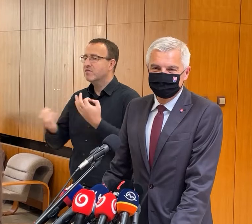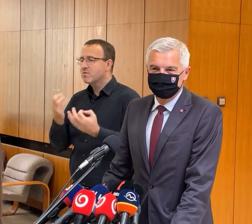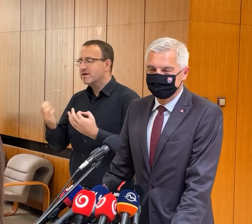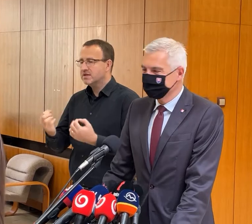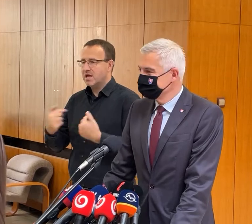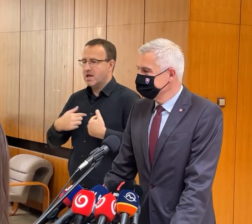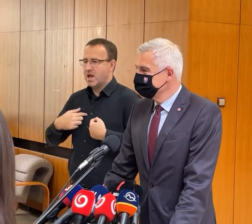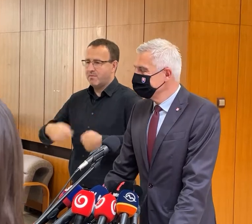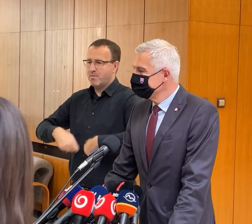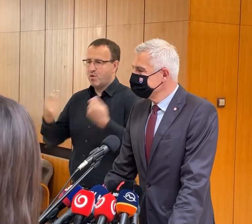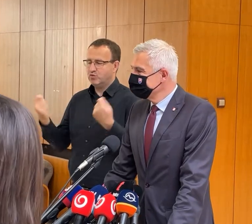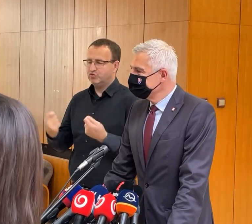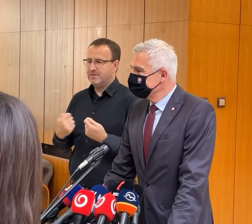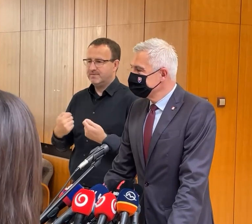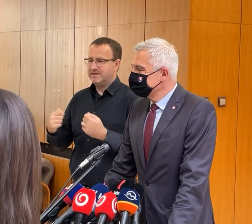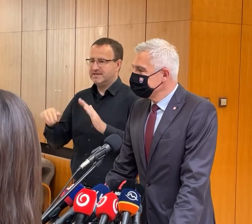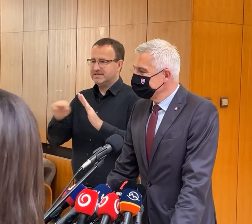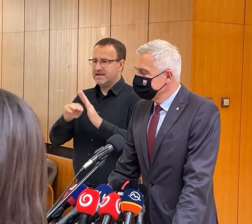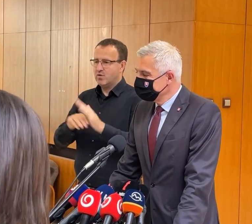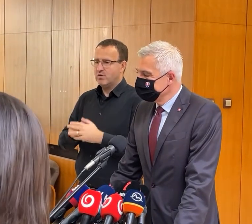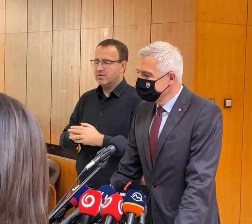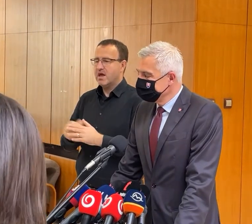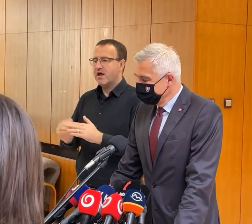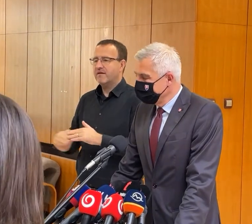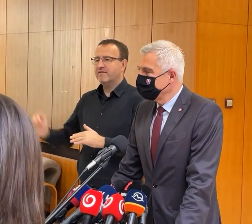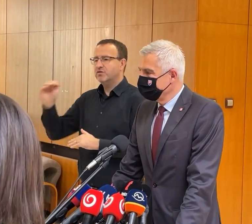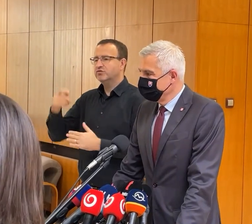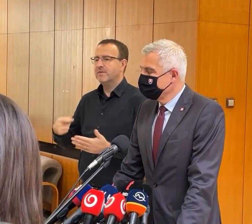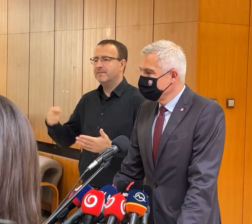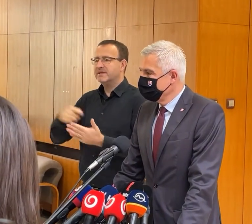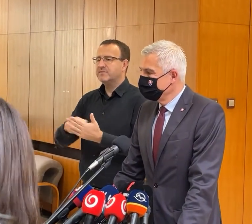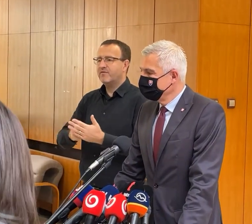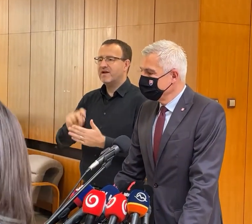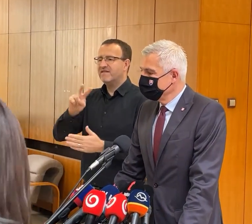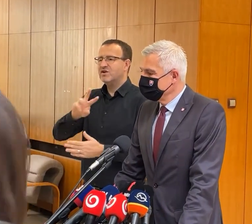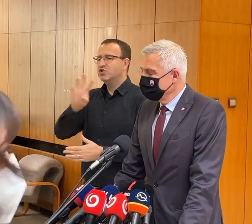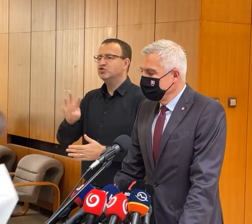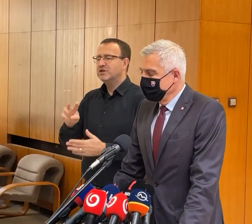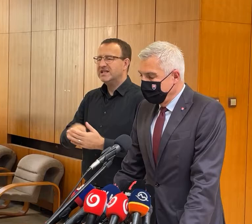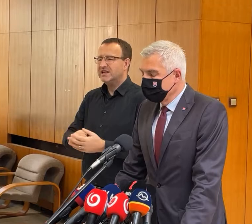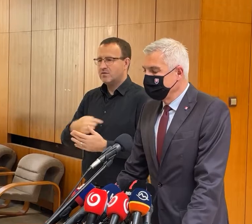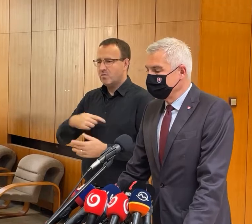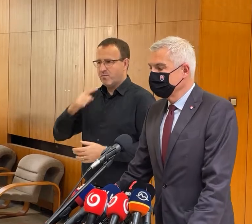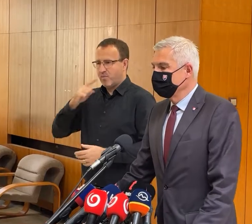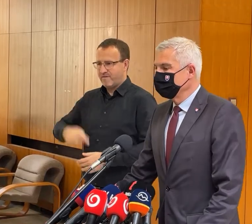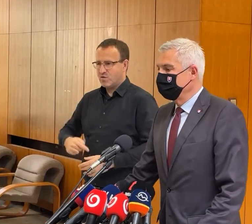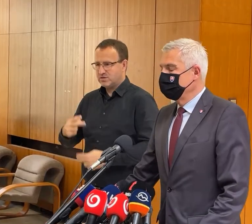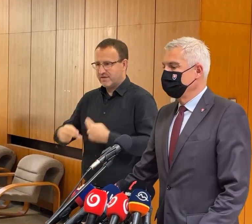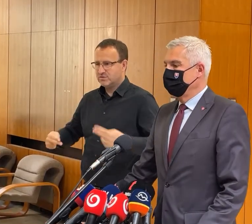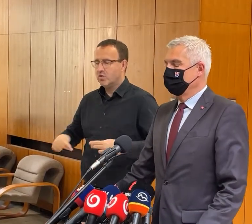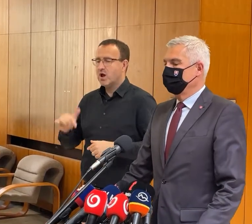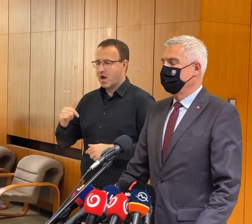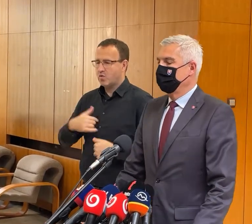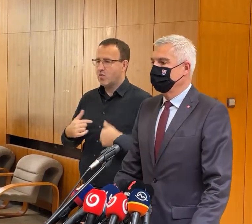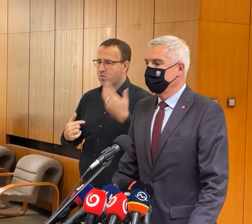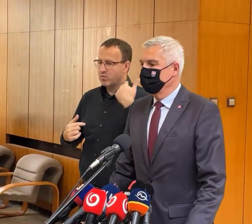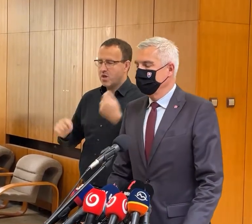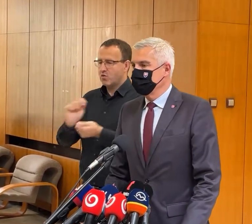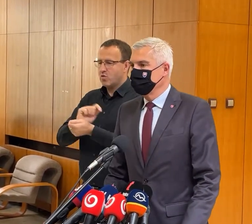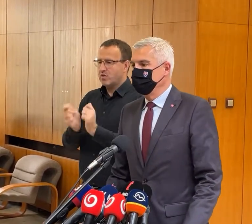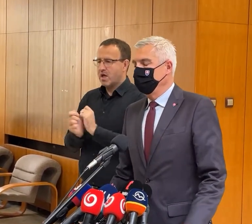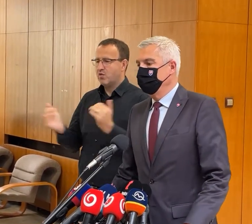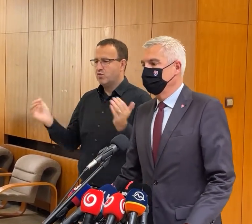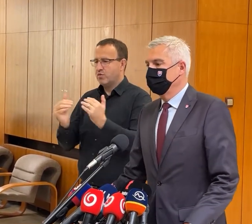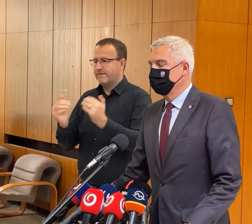zákon. A možno ešte k navyšovaniu príspevku do Vyšehradského fondu? Áno. To bola naša povinnosť alebo záväzok? Áno, bola to dohoda na